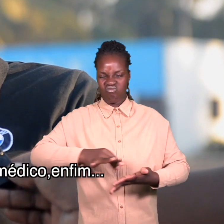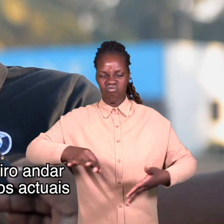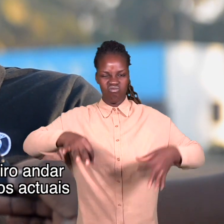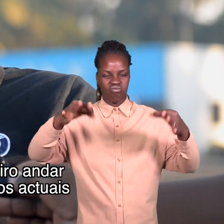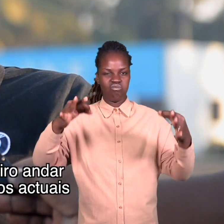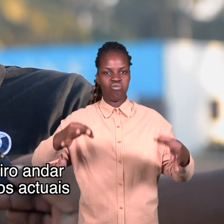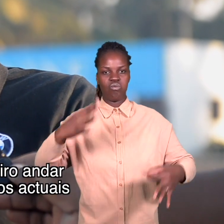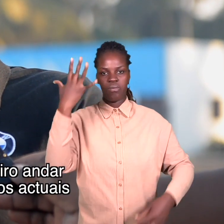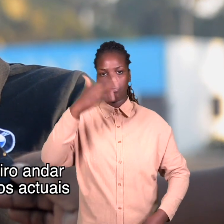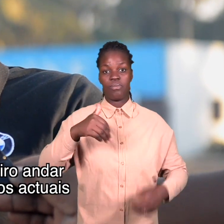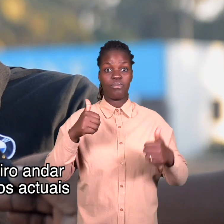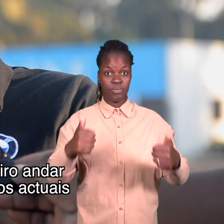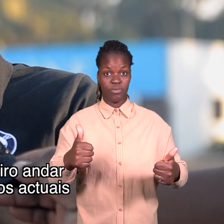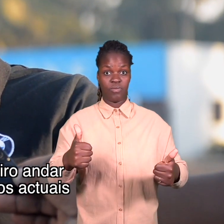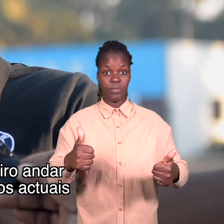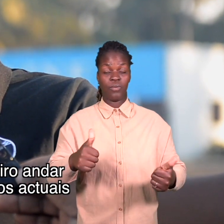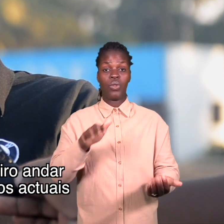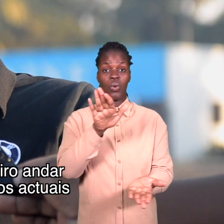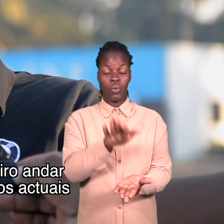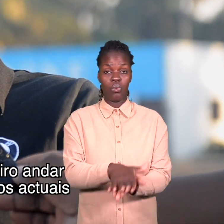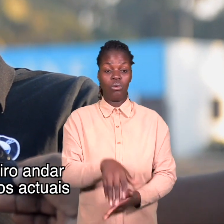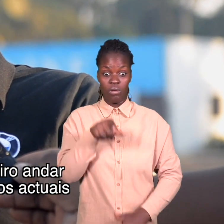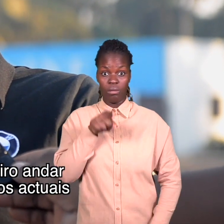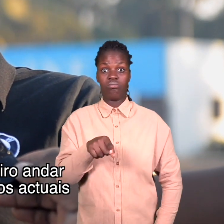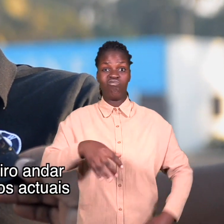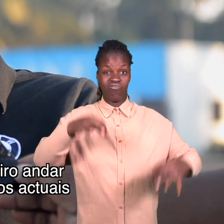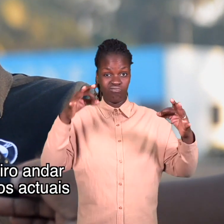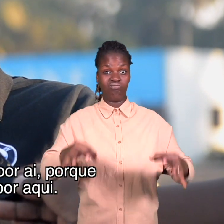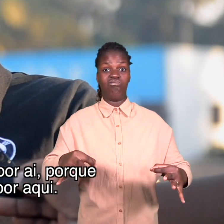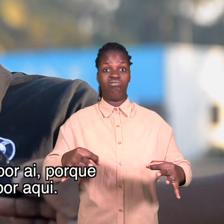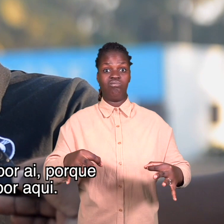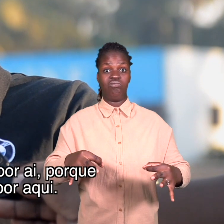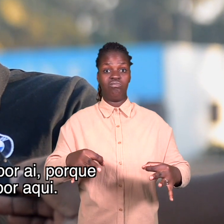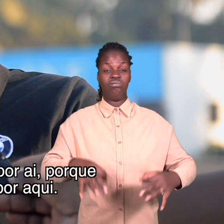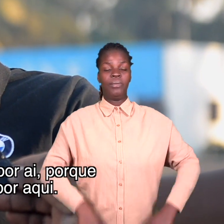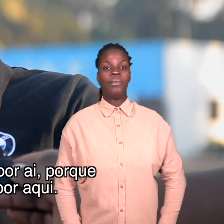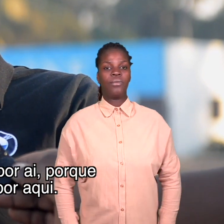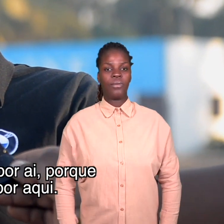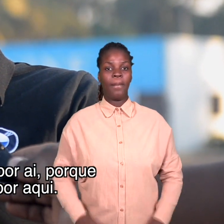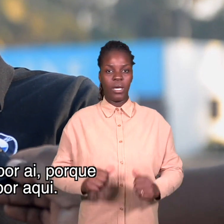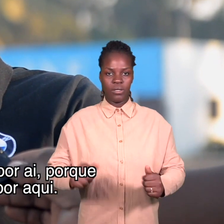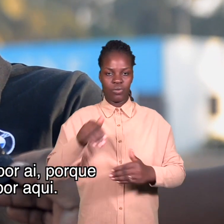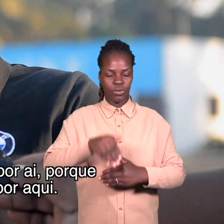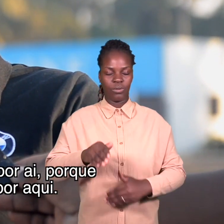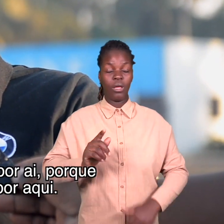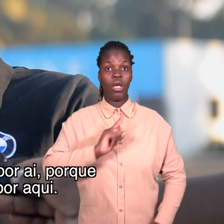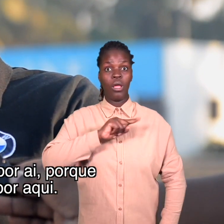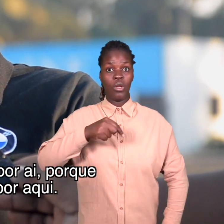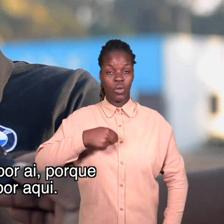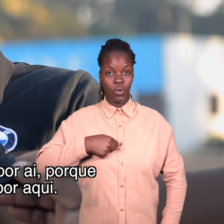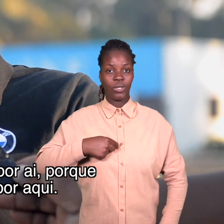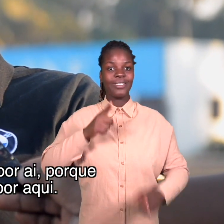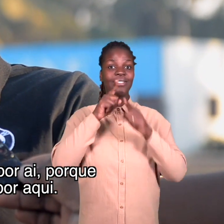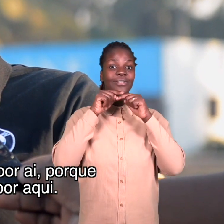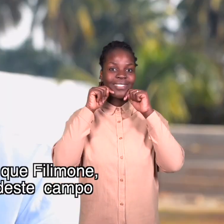Enfim, e tem uma tribuna no primeiro andar, coisas raras nos momentos atuais. É um complexo que vem aí, porque as ideias não param